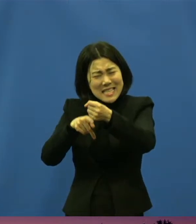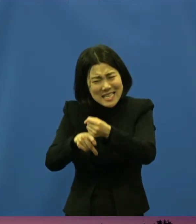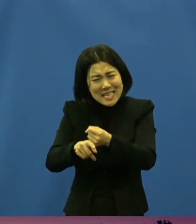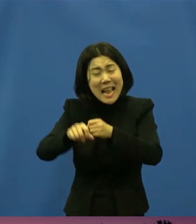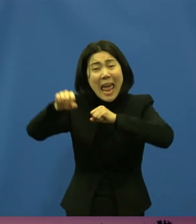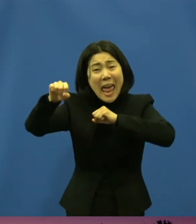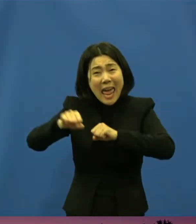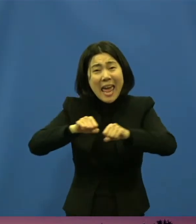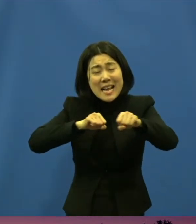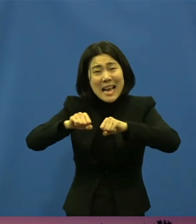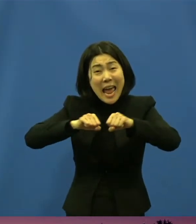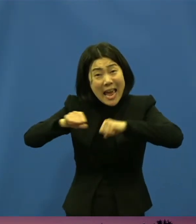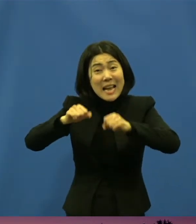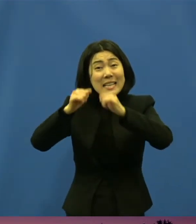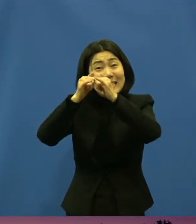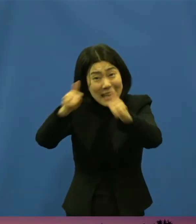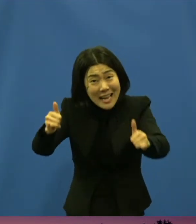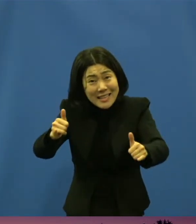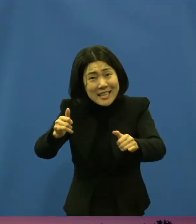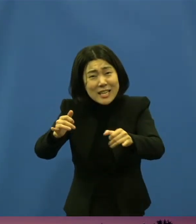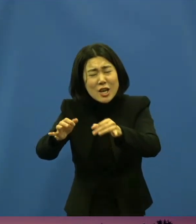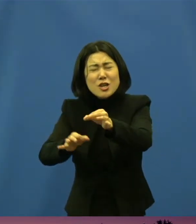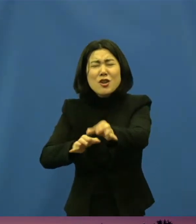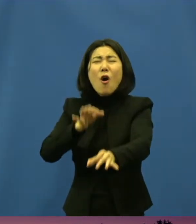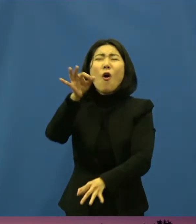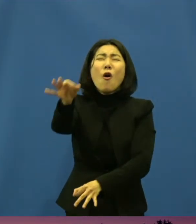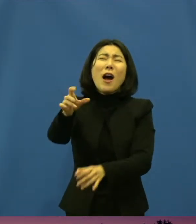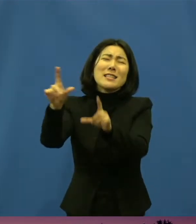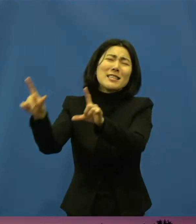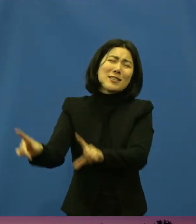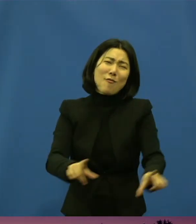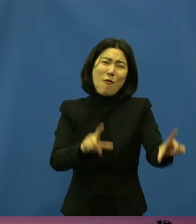자는 영원히 거하느니라 그랬어요.